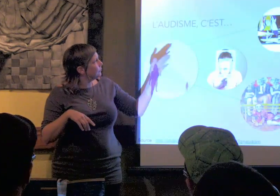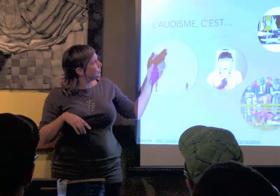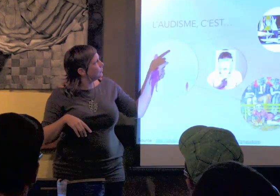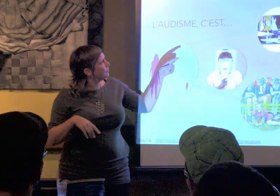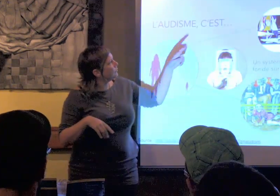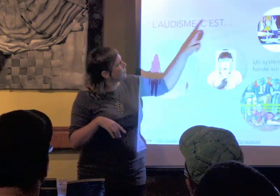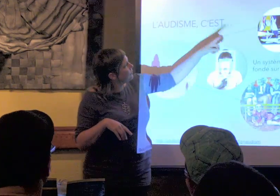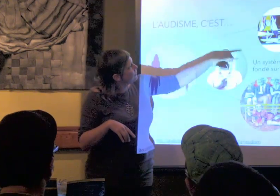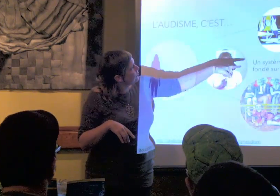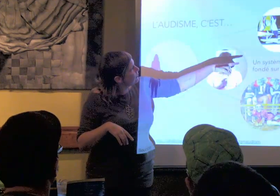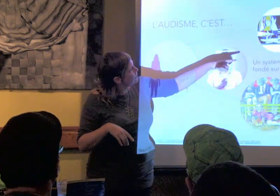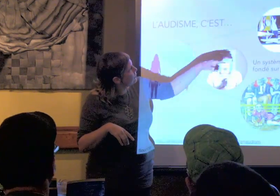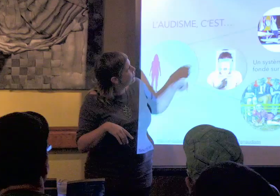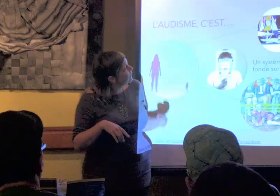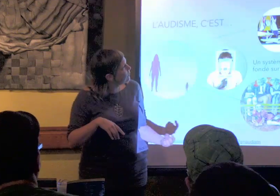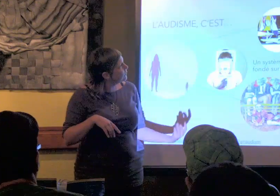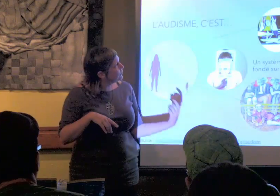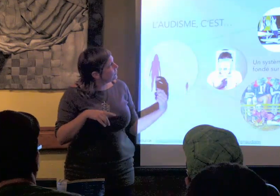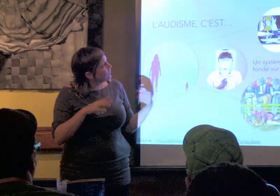ce concept-là.